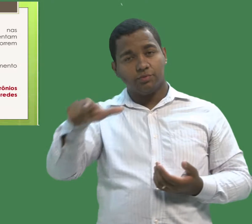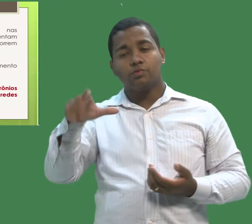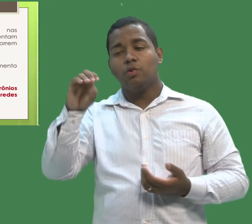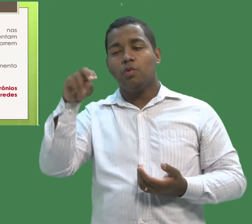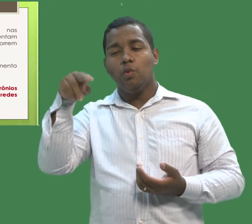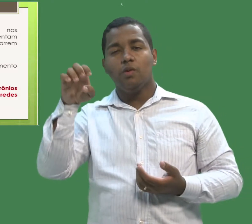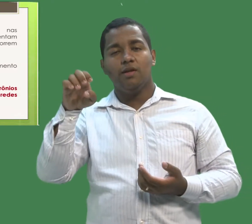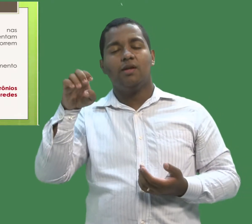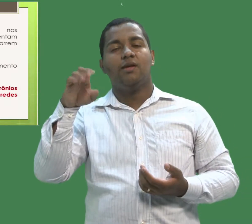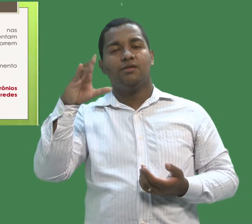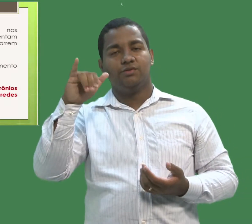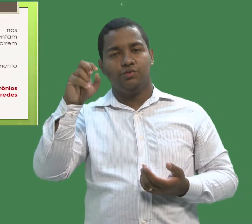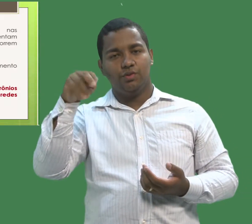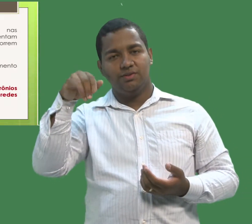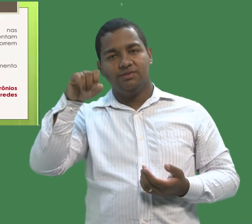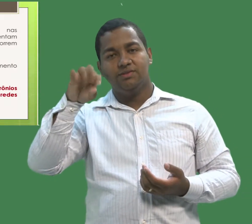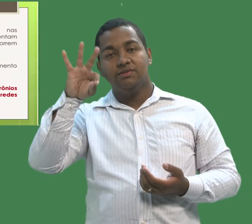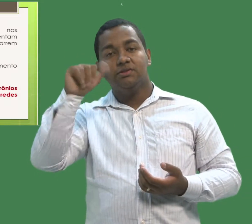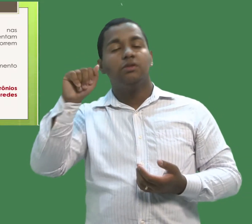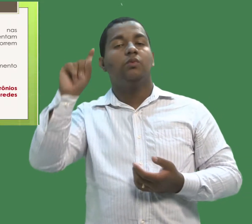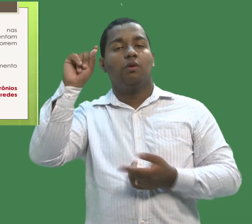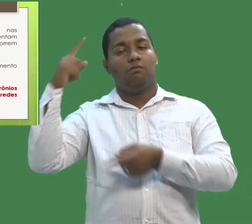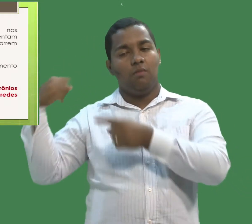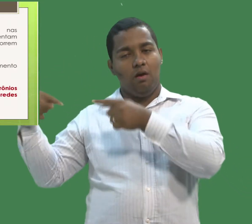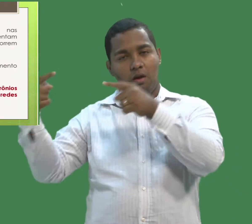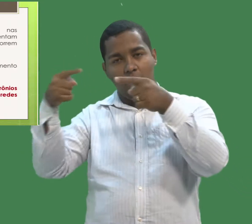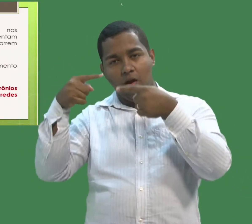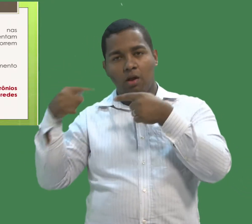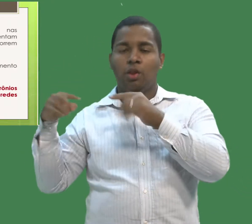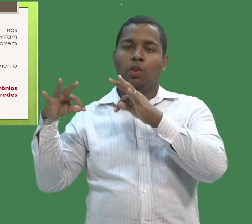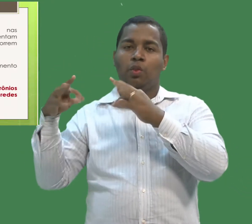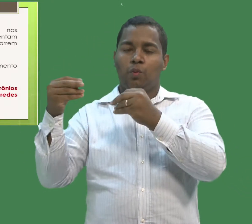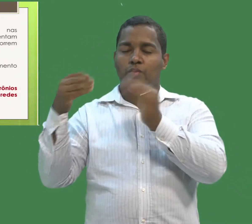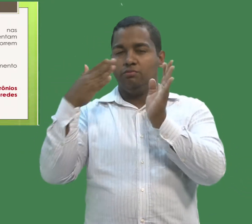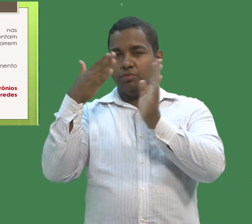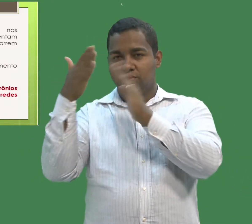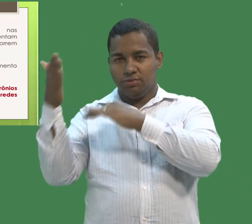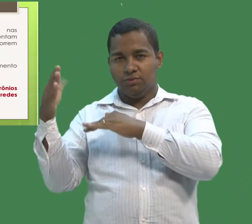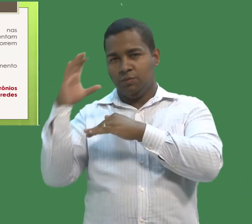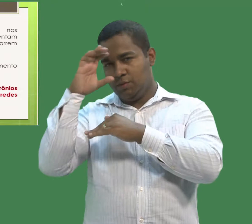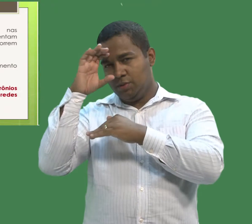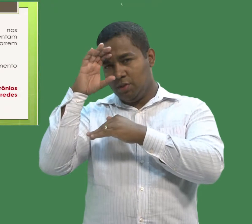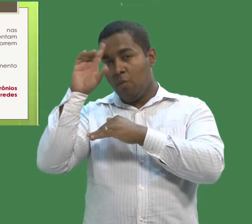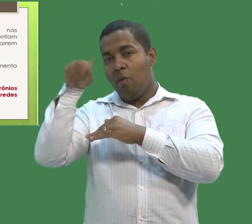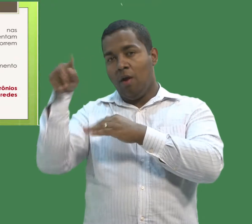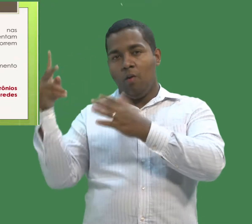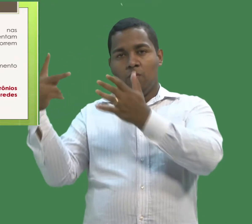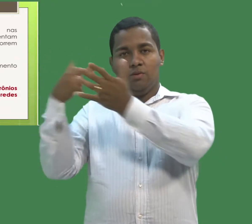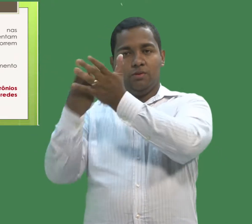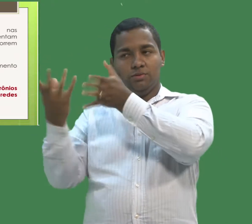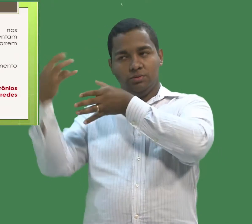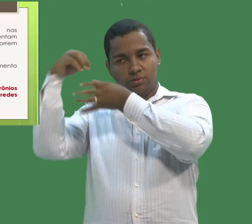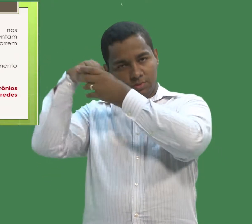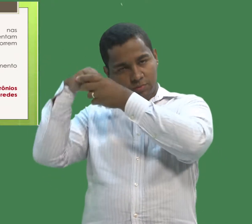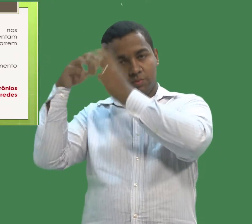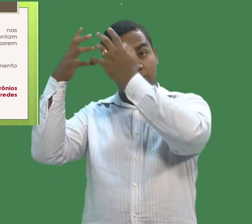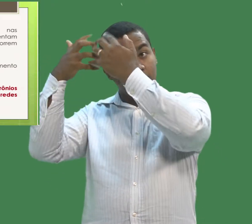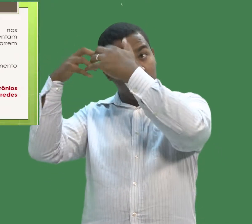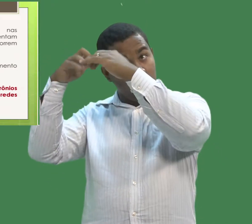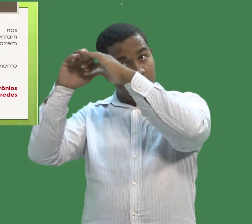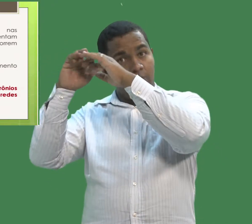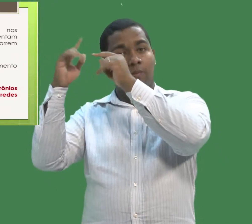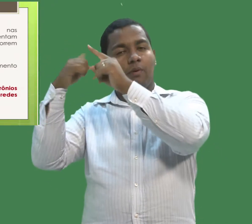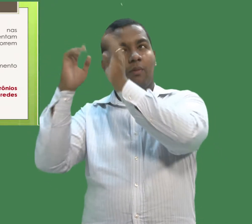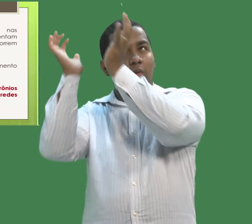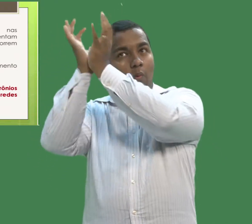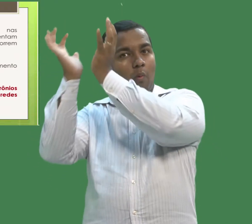Os conexionistas, com base nas descobertas da neurociência, argumentaram que todos os processos cognitivos ocorrem no cérebro. A